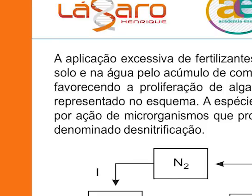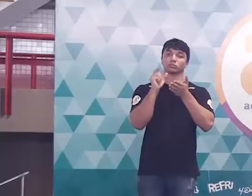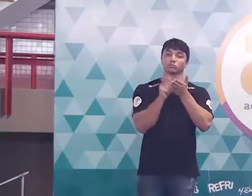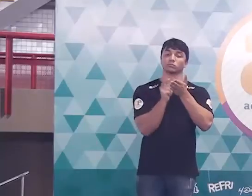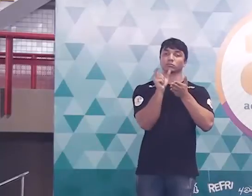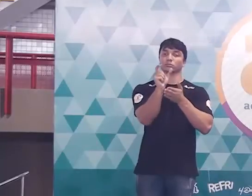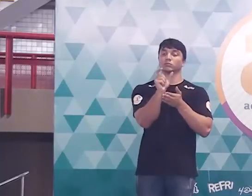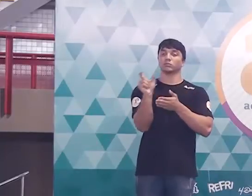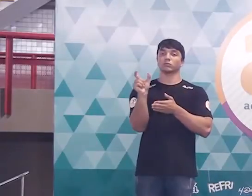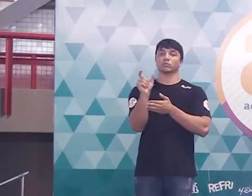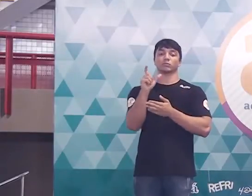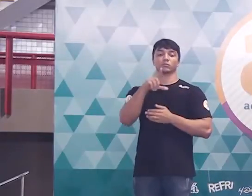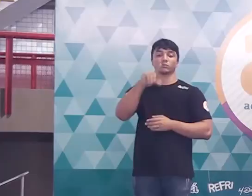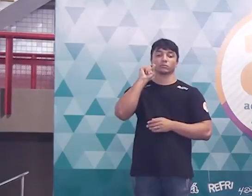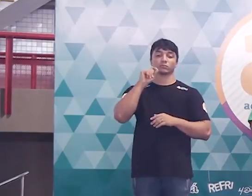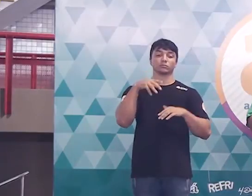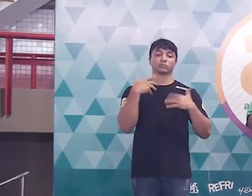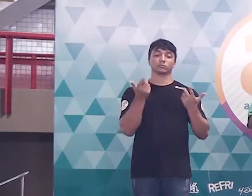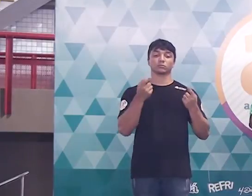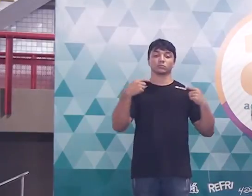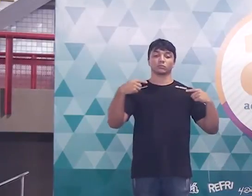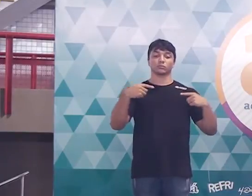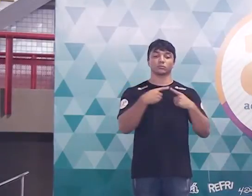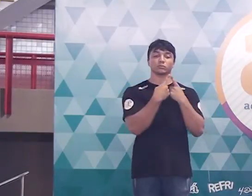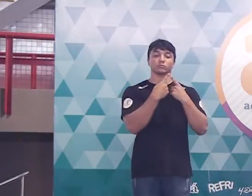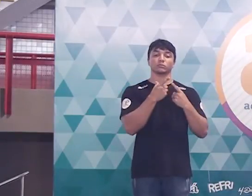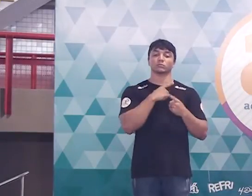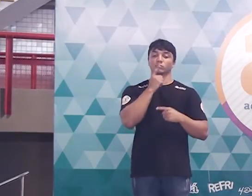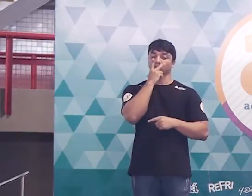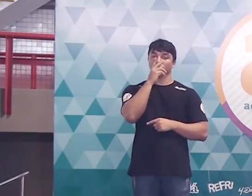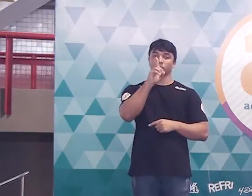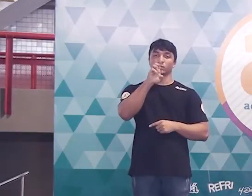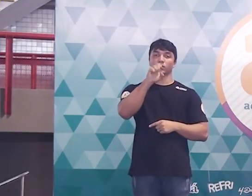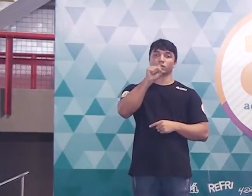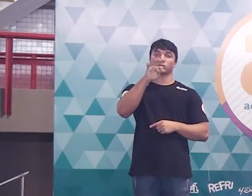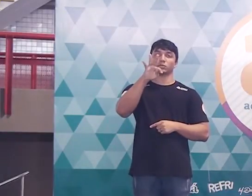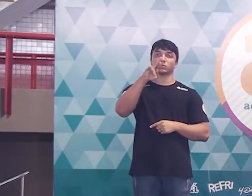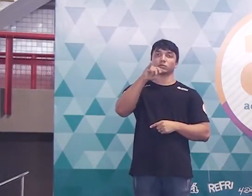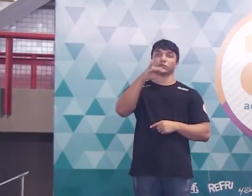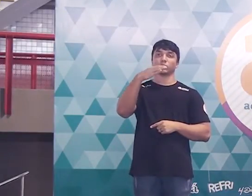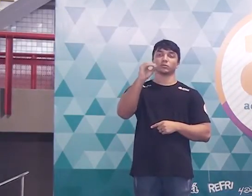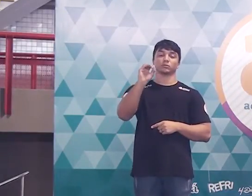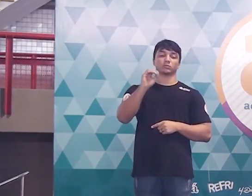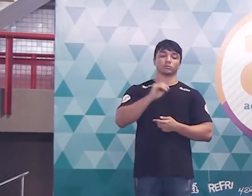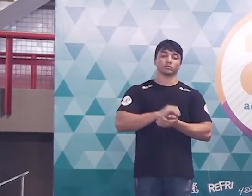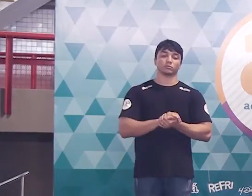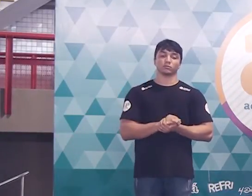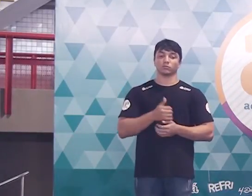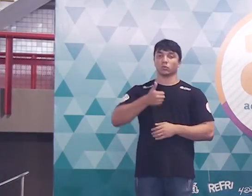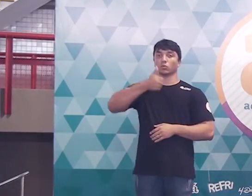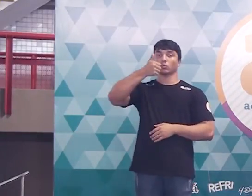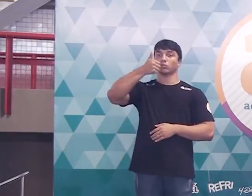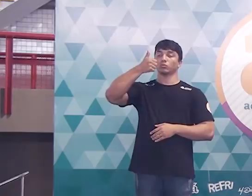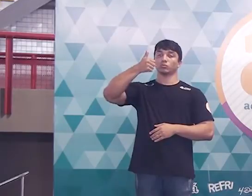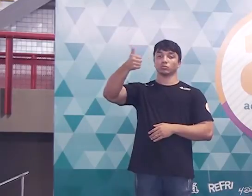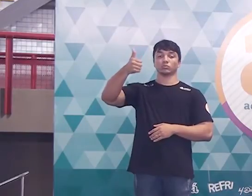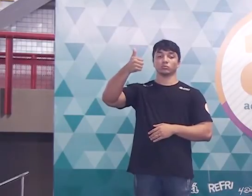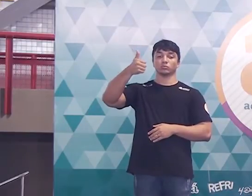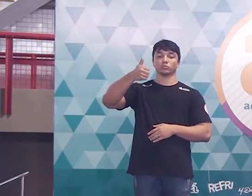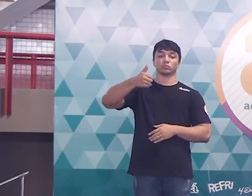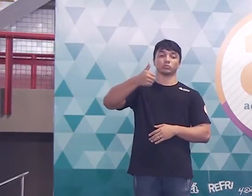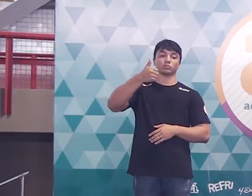você marcasse a alternativa que representa o evento de desnitrificação. Gente, 1 é o quê? 1 e